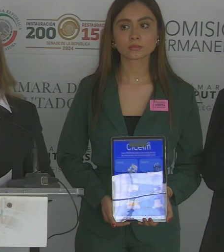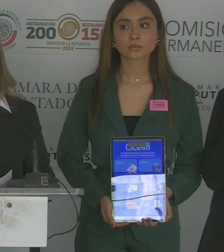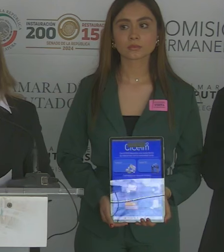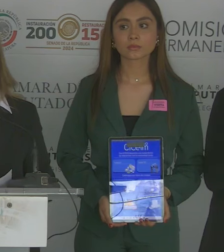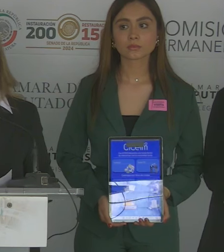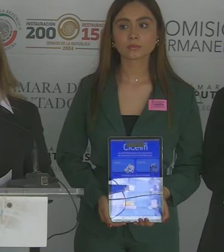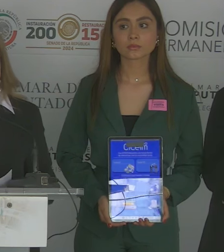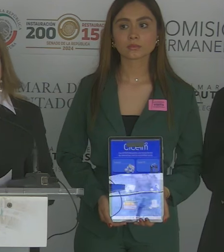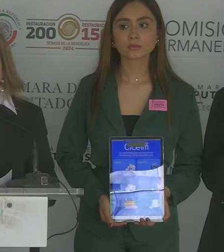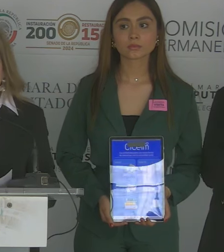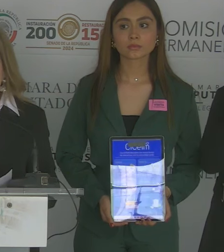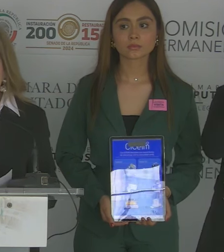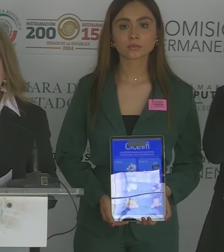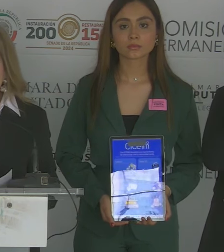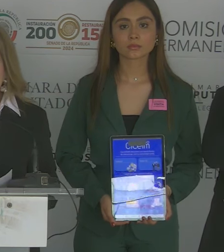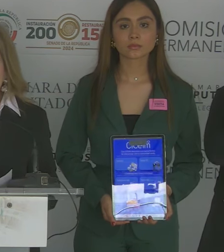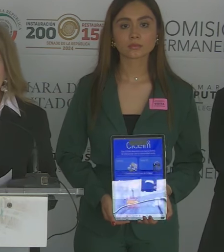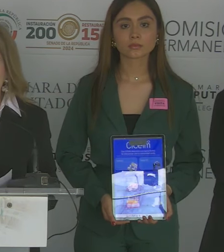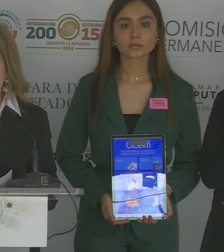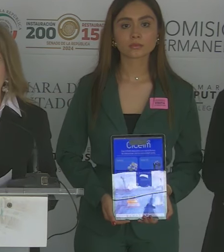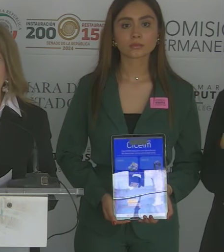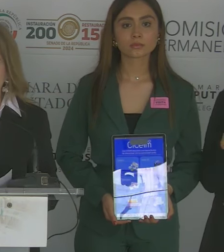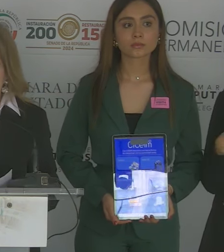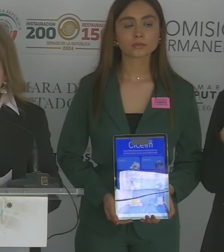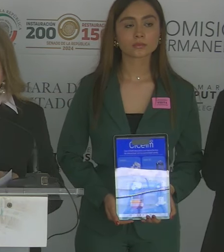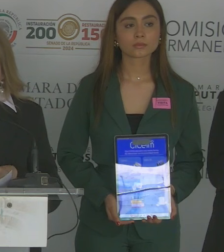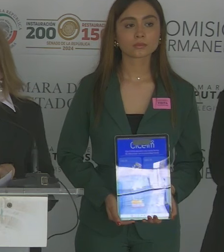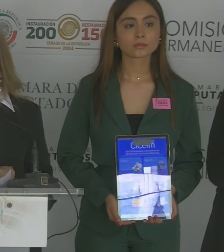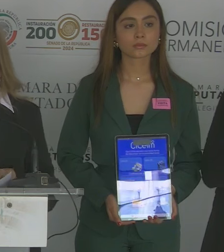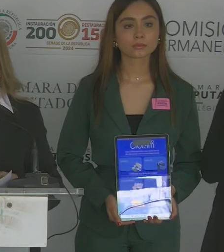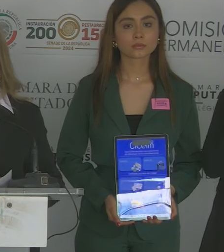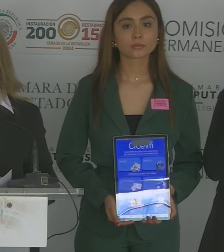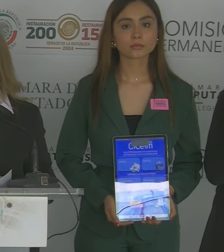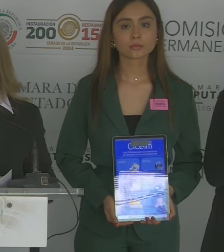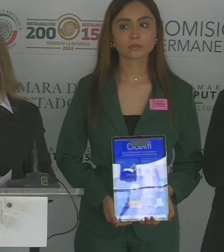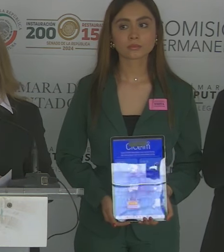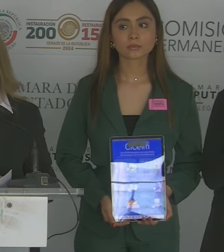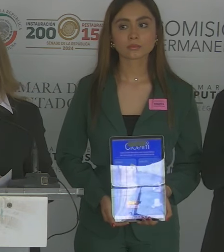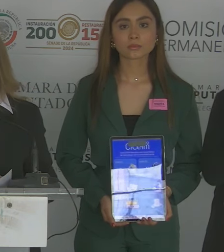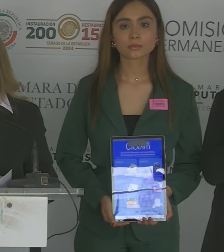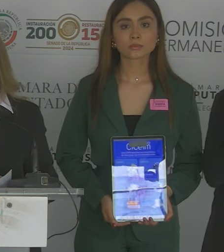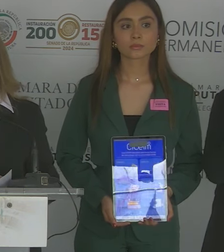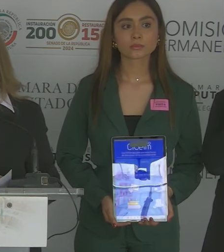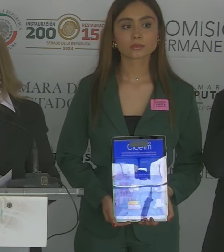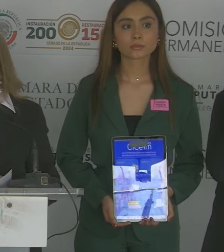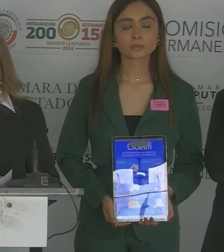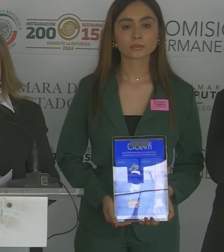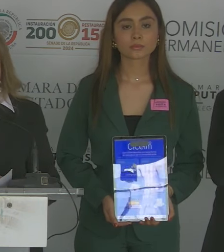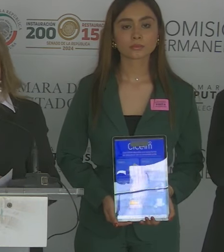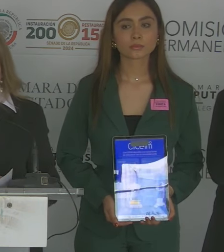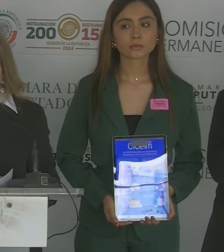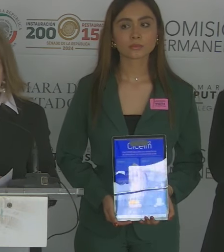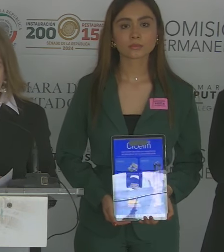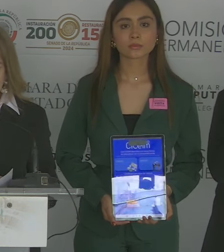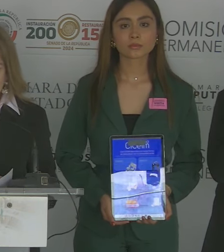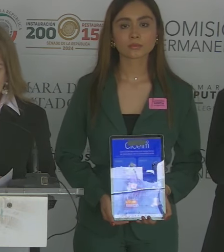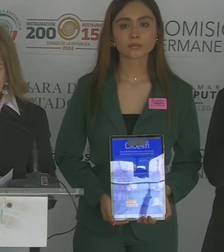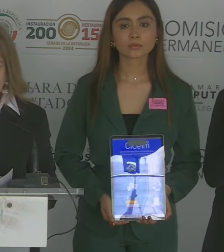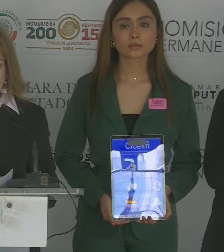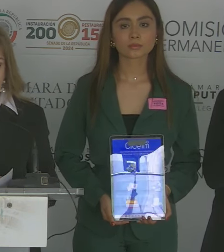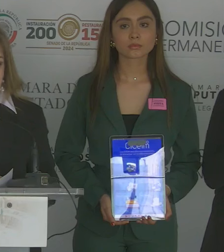de mexicanos y personas con discapacidad que sufren sordera estos desarrollos